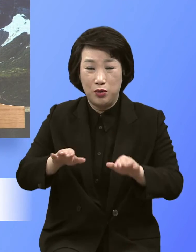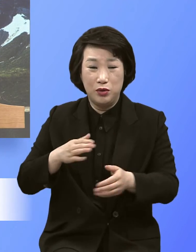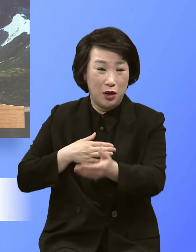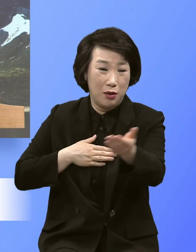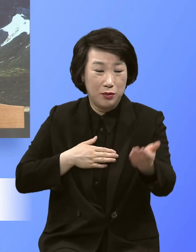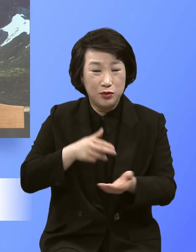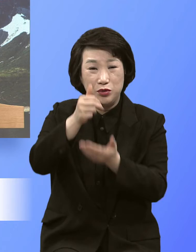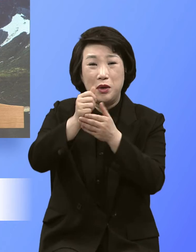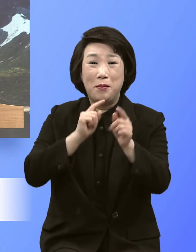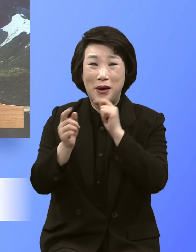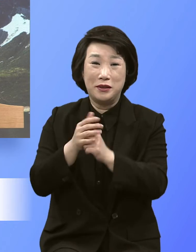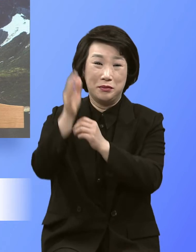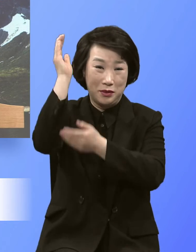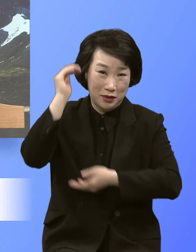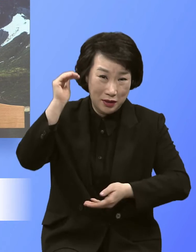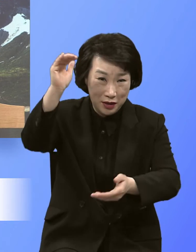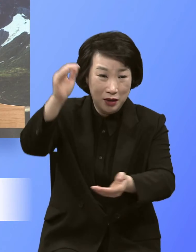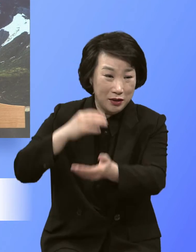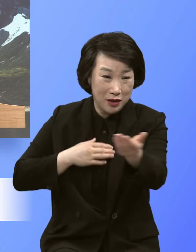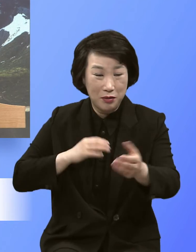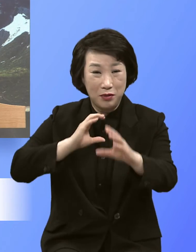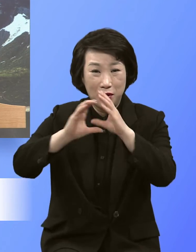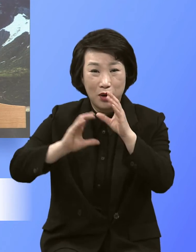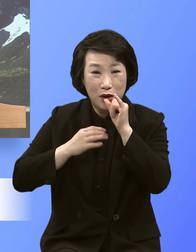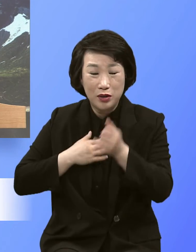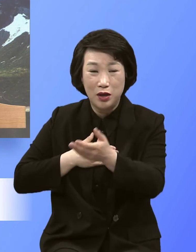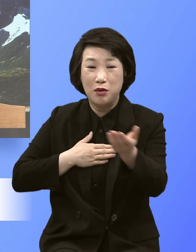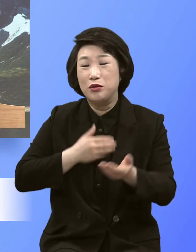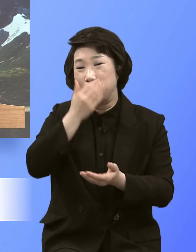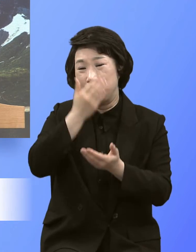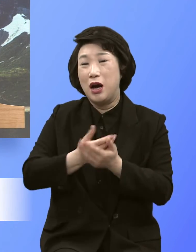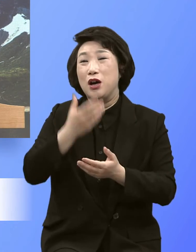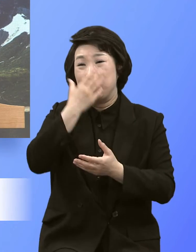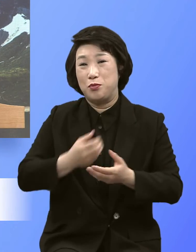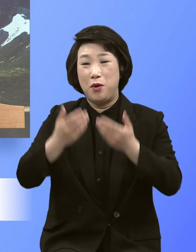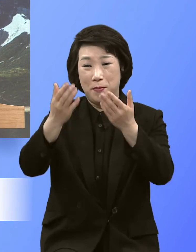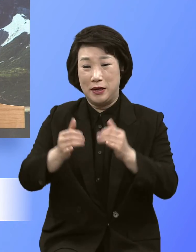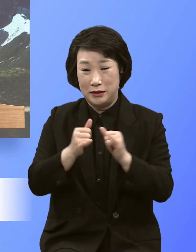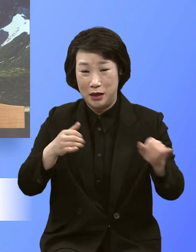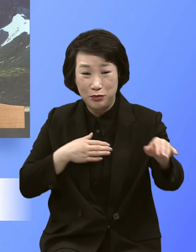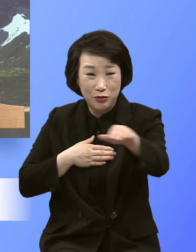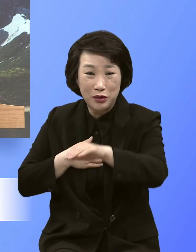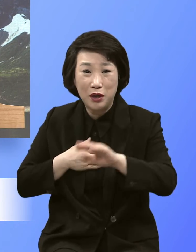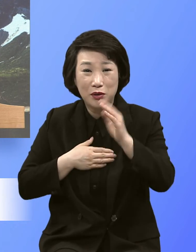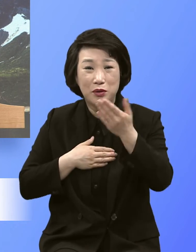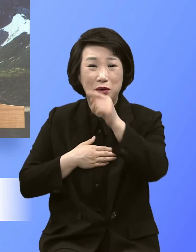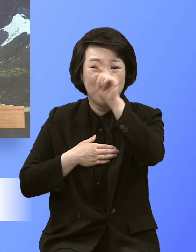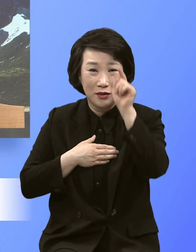이렇게 말씀을 나눌 수 있는 위대한 축복의 사람이 되었는가